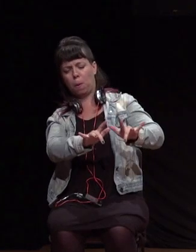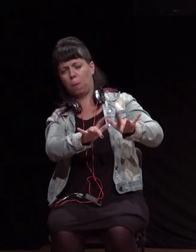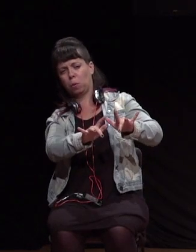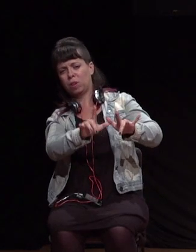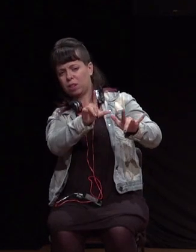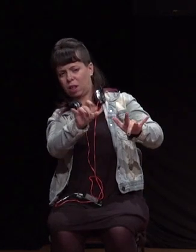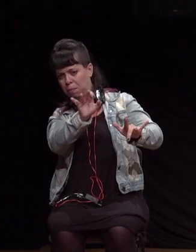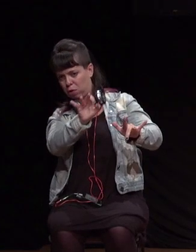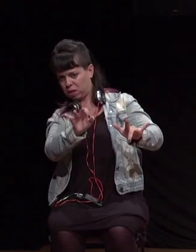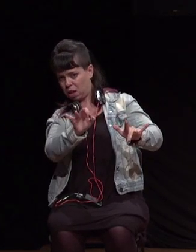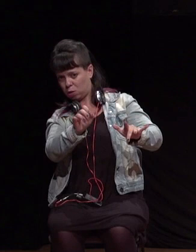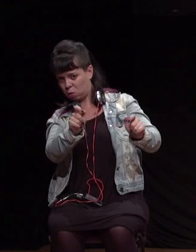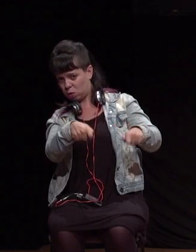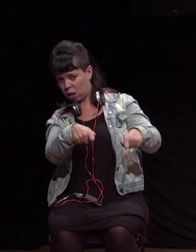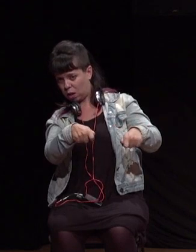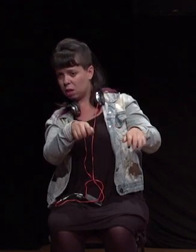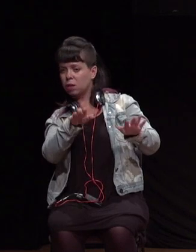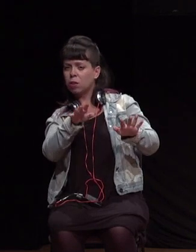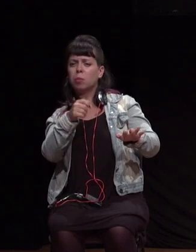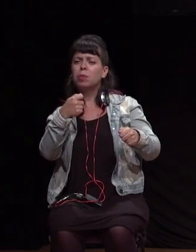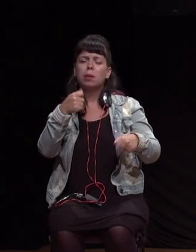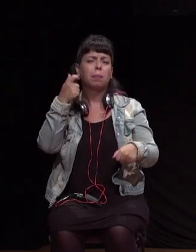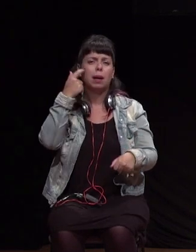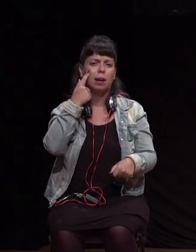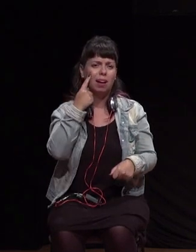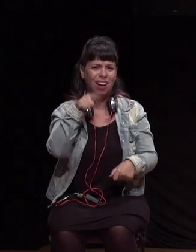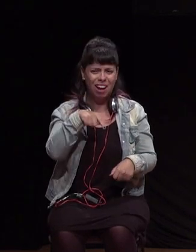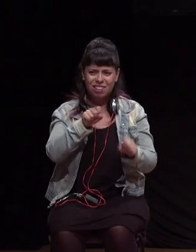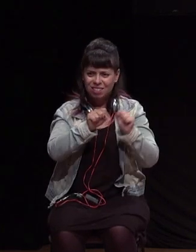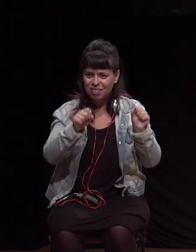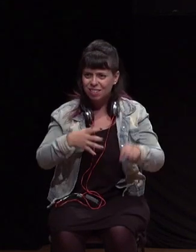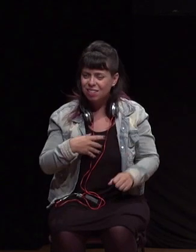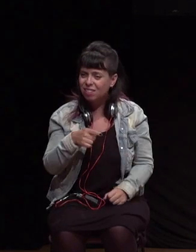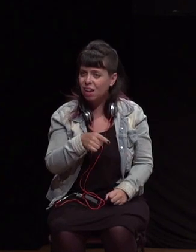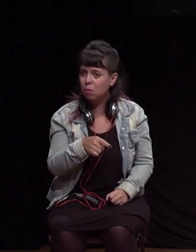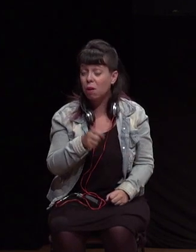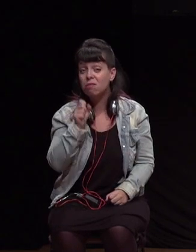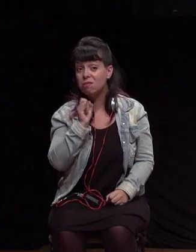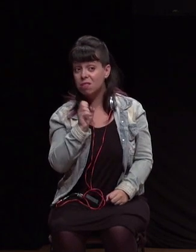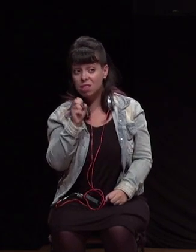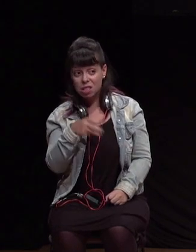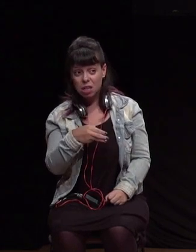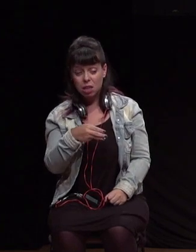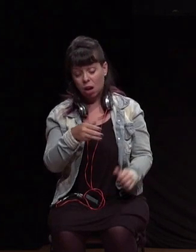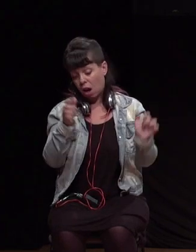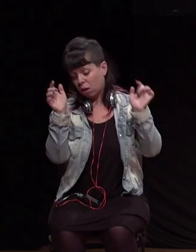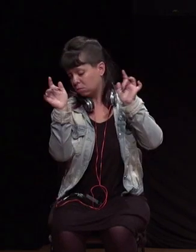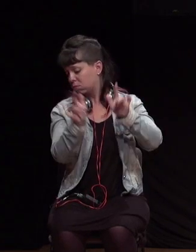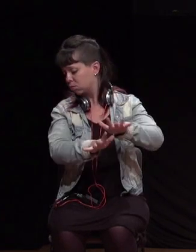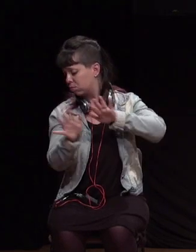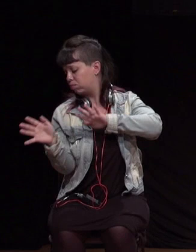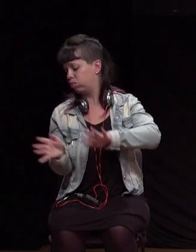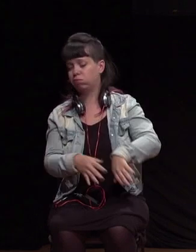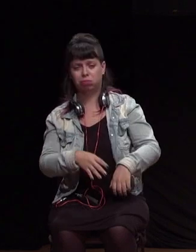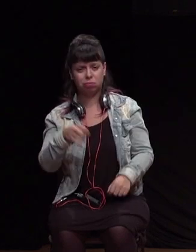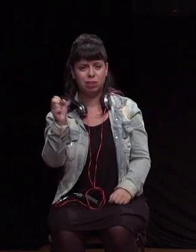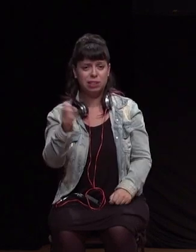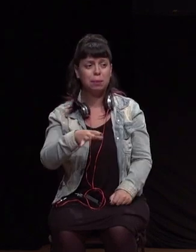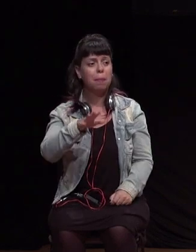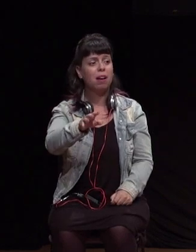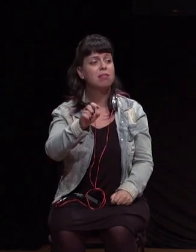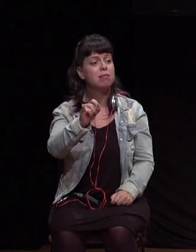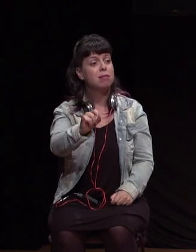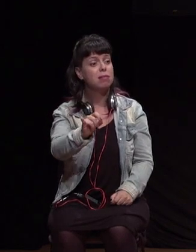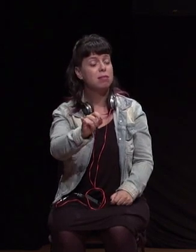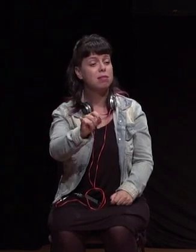tem que parar para pensar e dizer assim, é esse sistema? Se for o caso, vamos abandonar tudo. Mas, se é possível